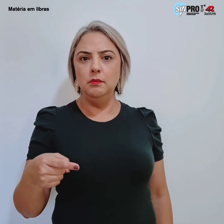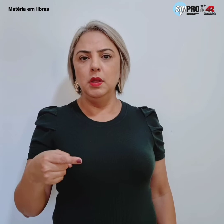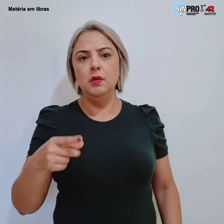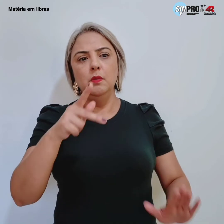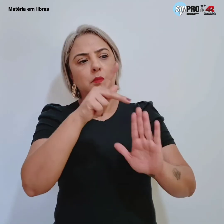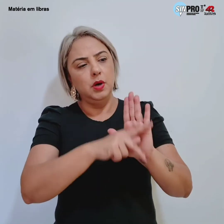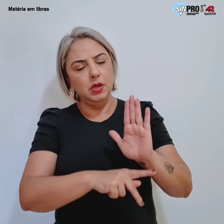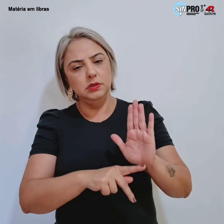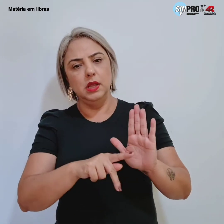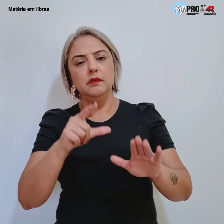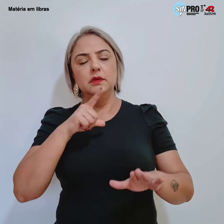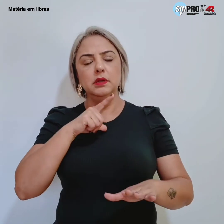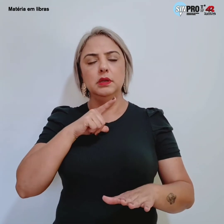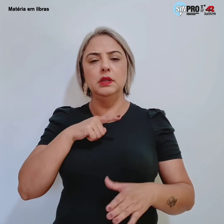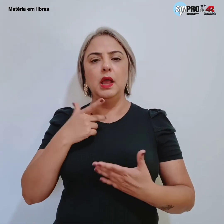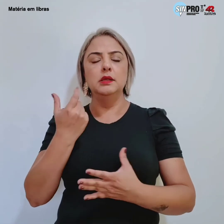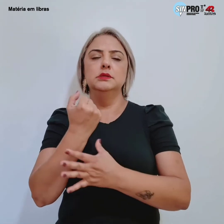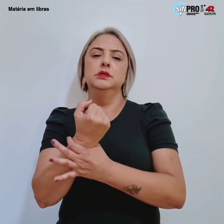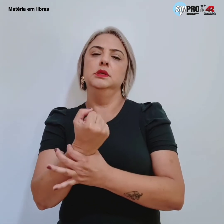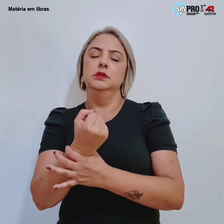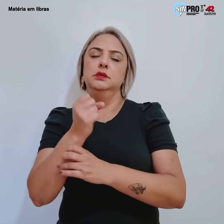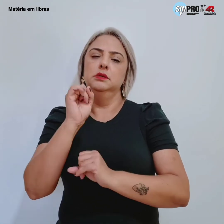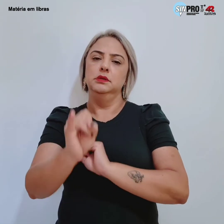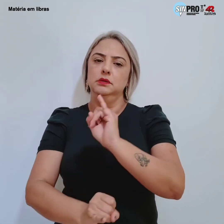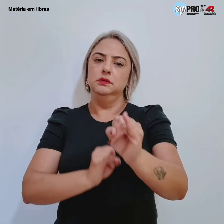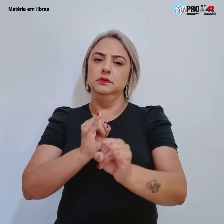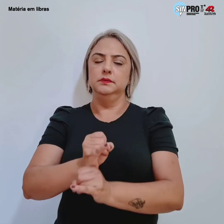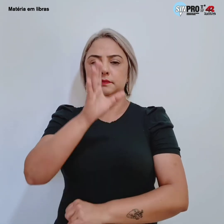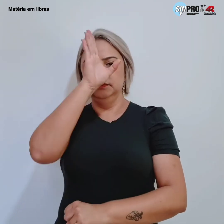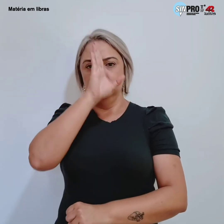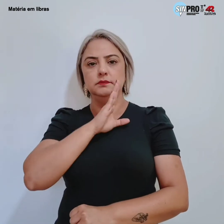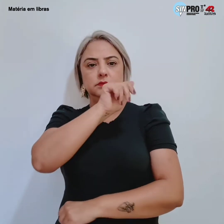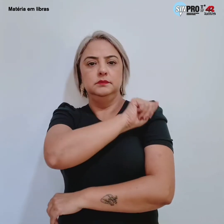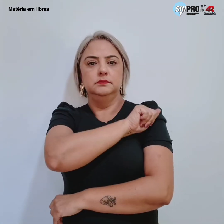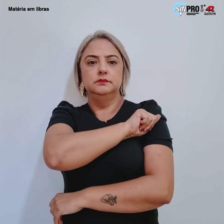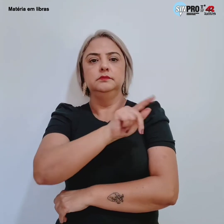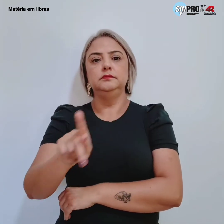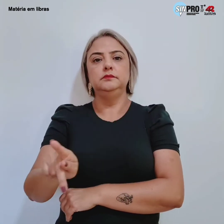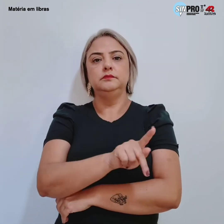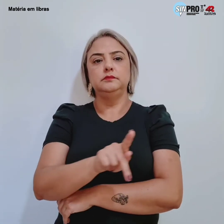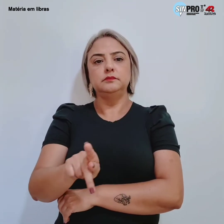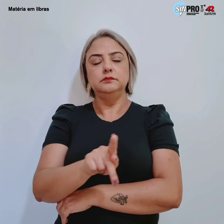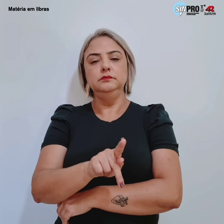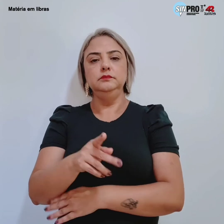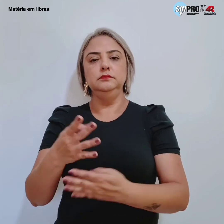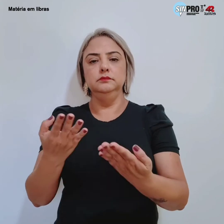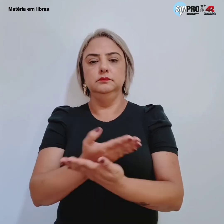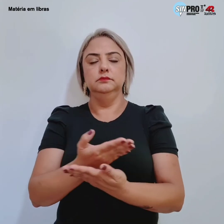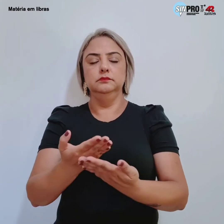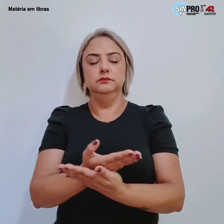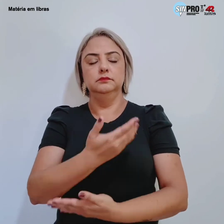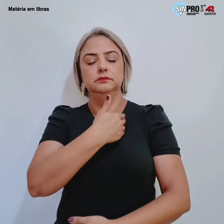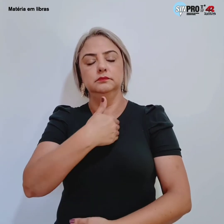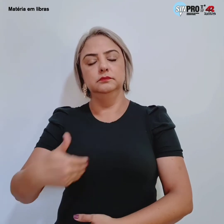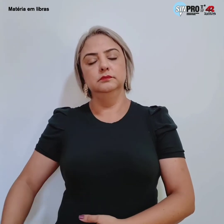integralmente projeto que buscava assegurar internet grátis a alunos e professores da rede pública de